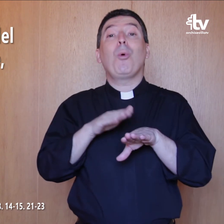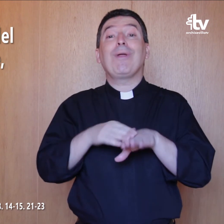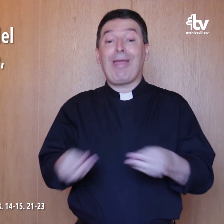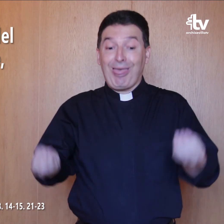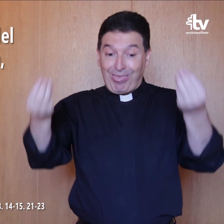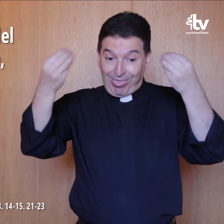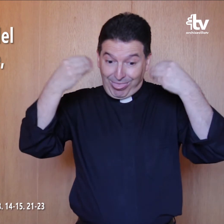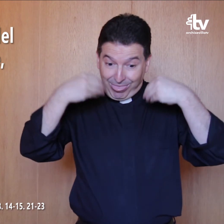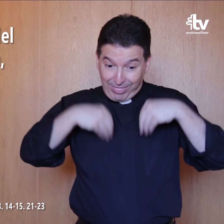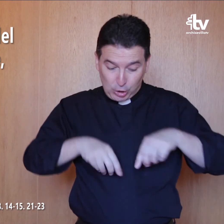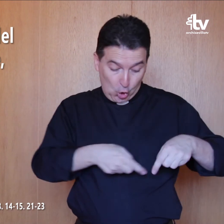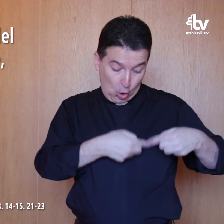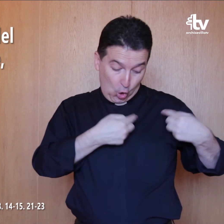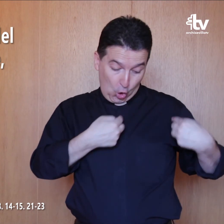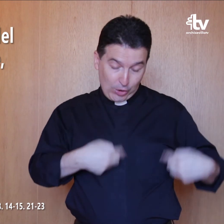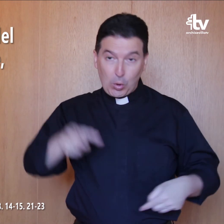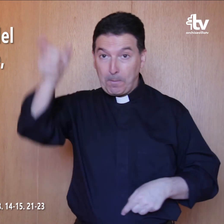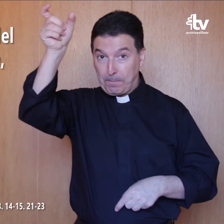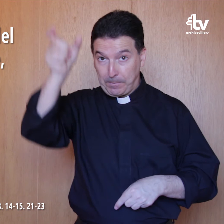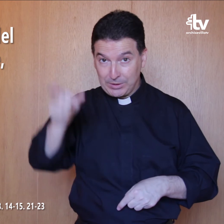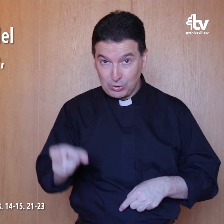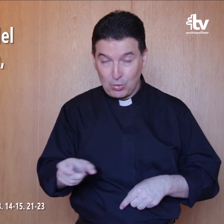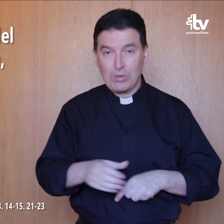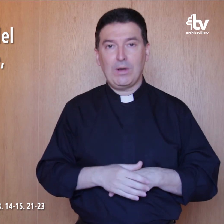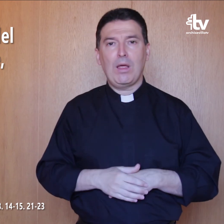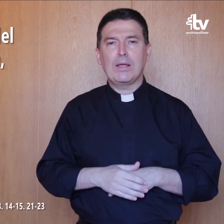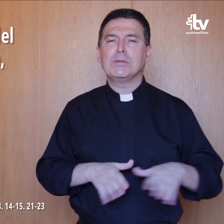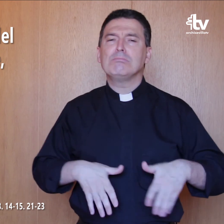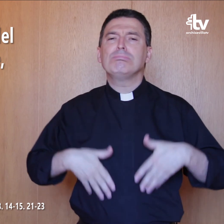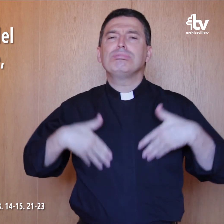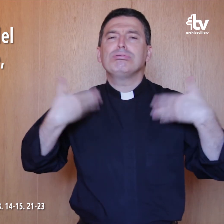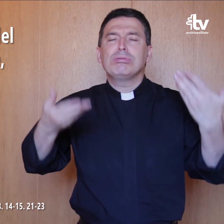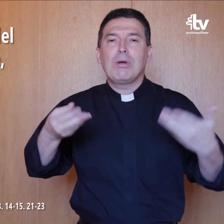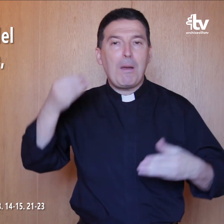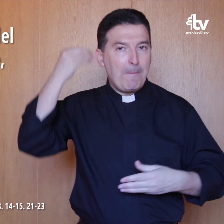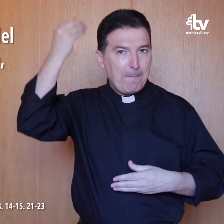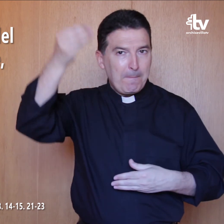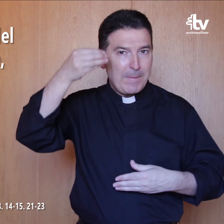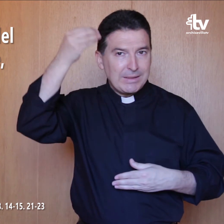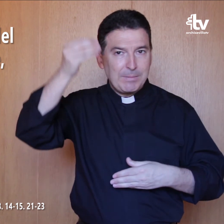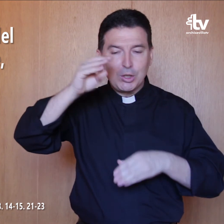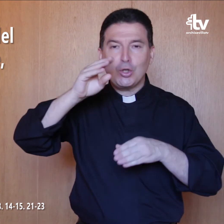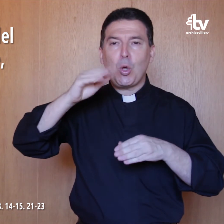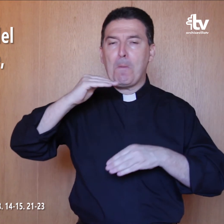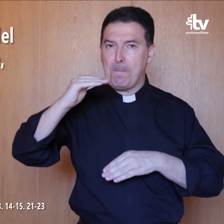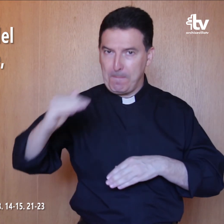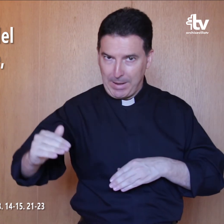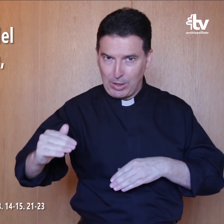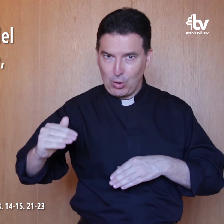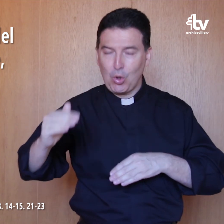Porque de dentro del corazón del hombre salen los pensamientos perversos,